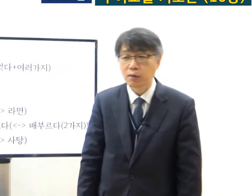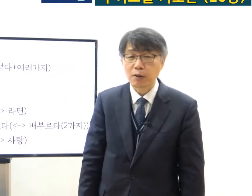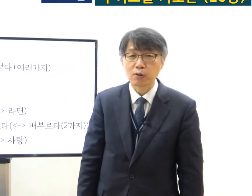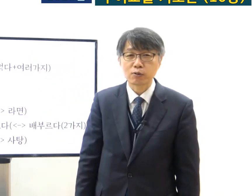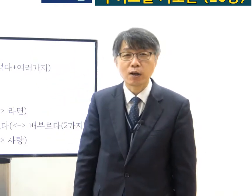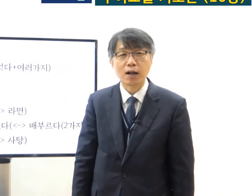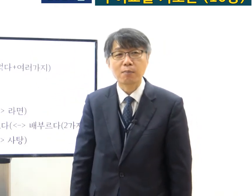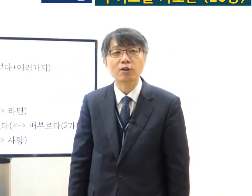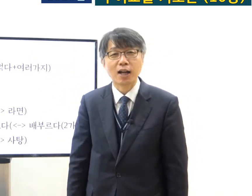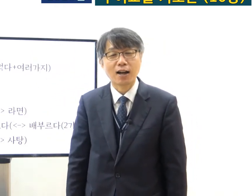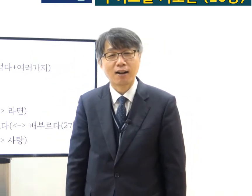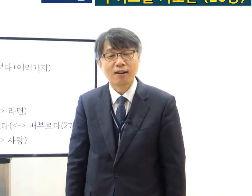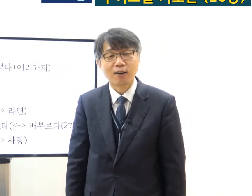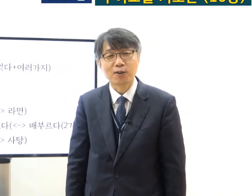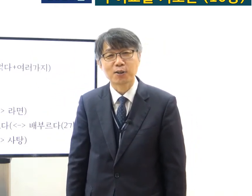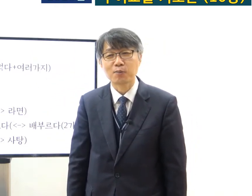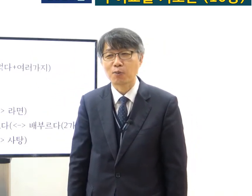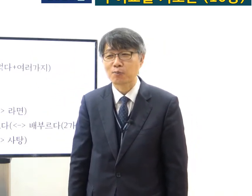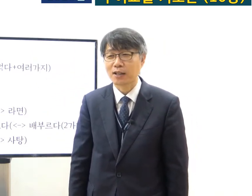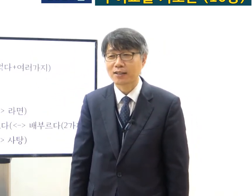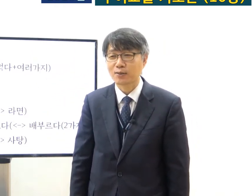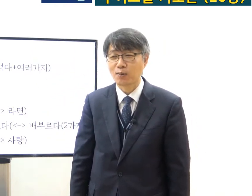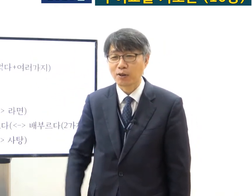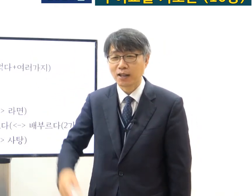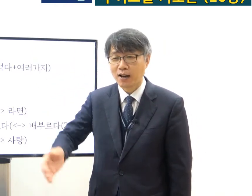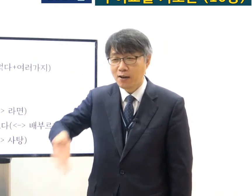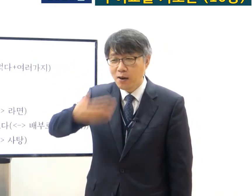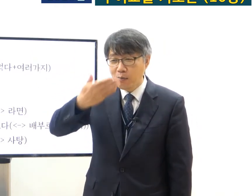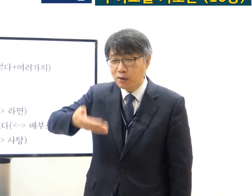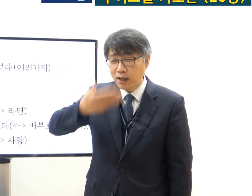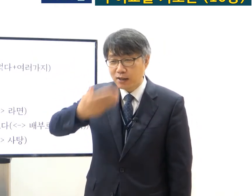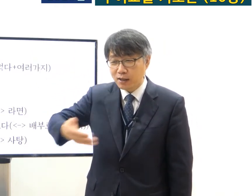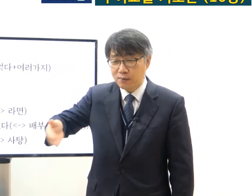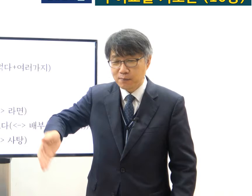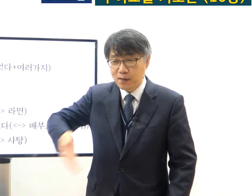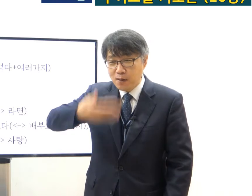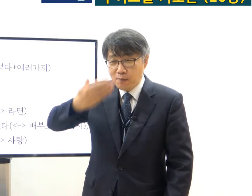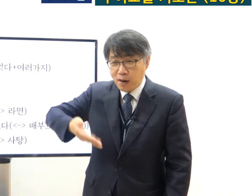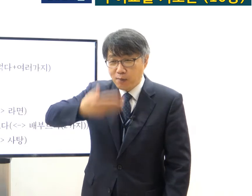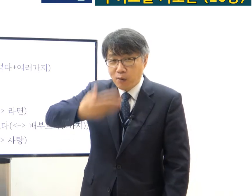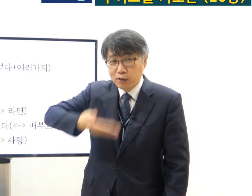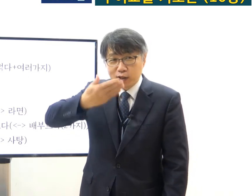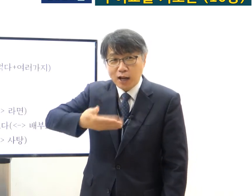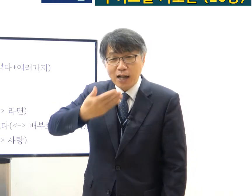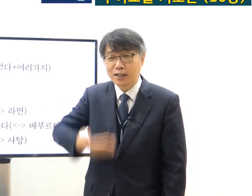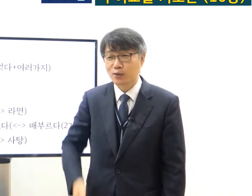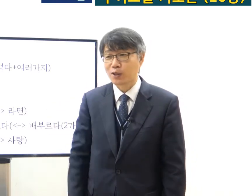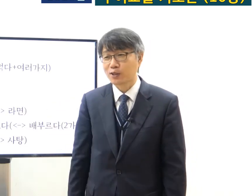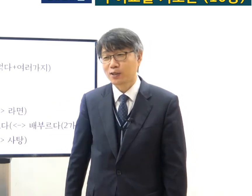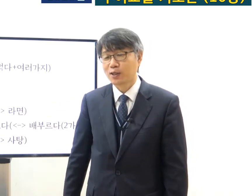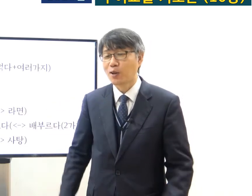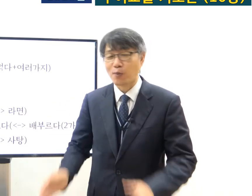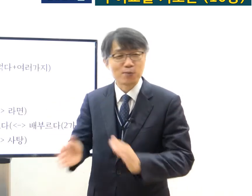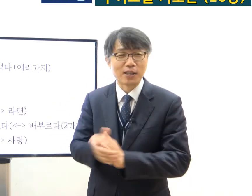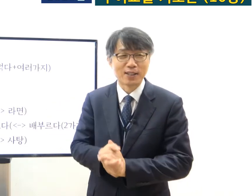배울 수화가 먹다. 이걸 모르면 안 되죠. 먹다, 이렇게. 먹는 거, 아시겠죠? 이걸 모르면 안